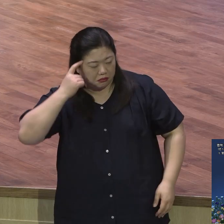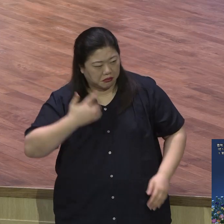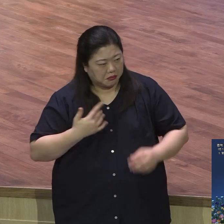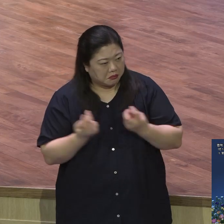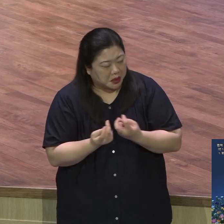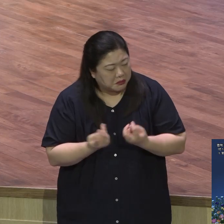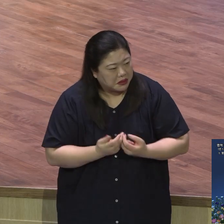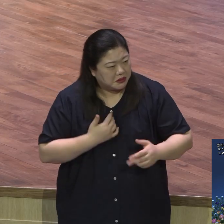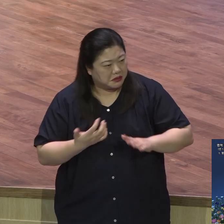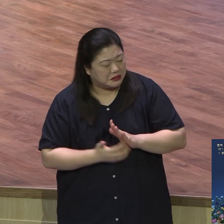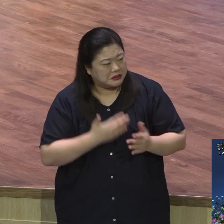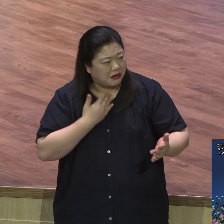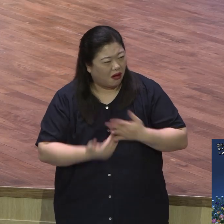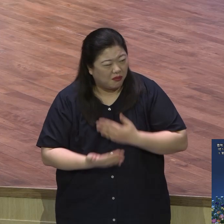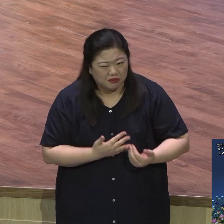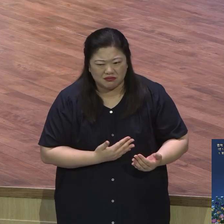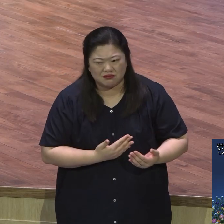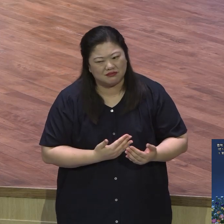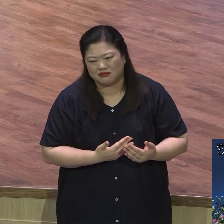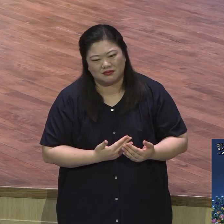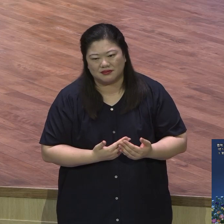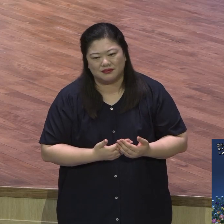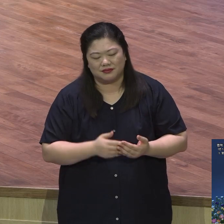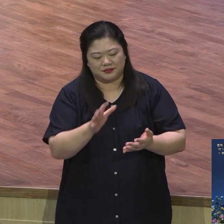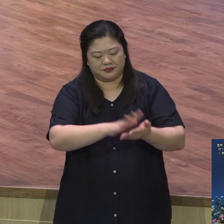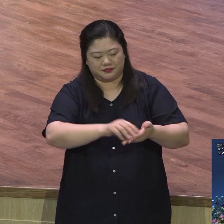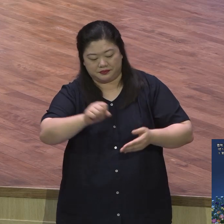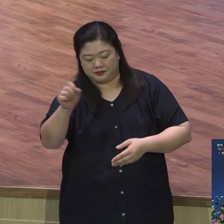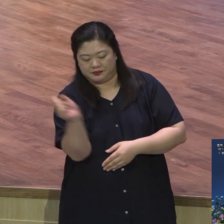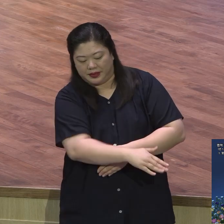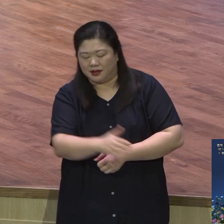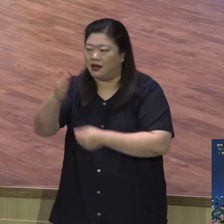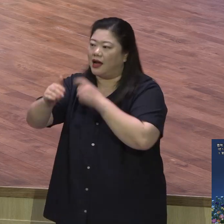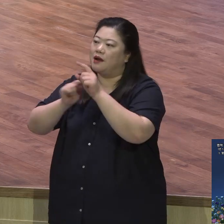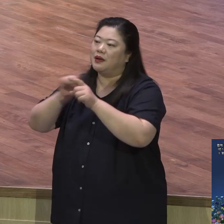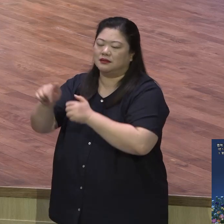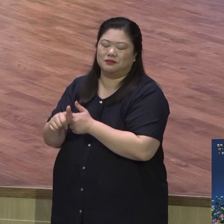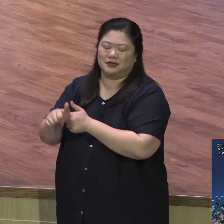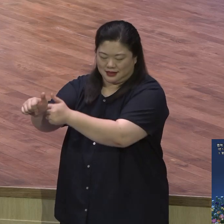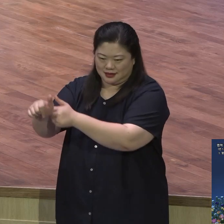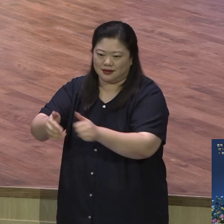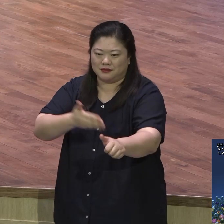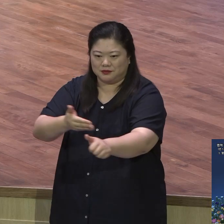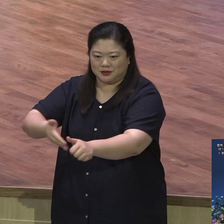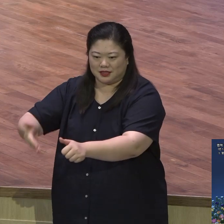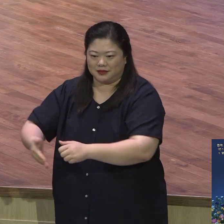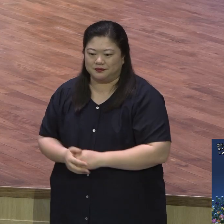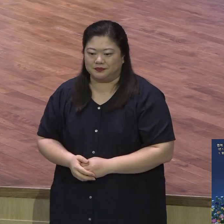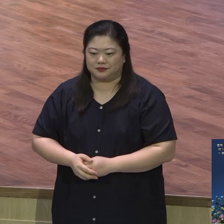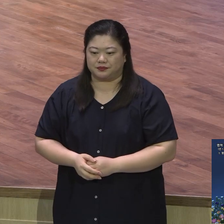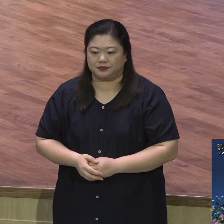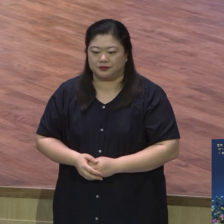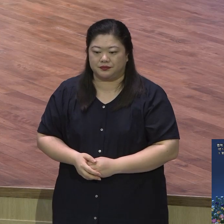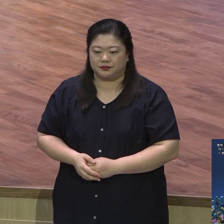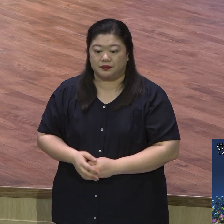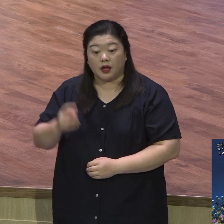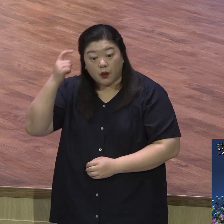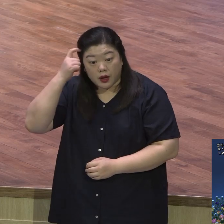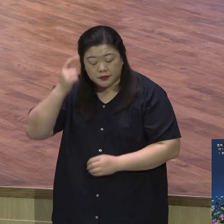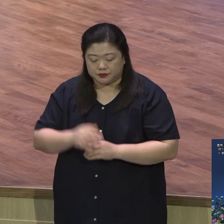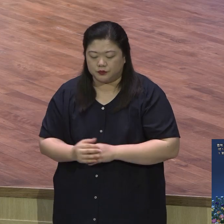오늘부터 여러분 내 생각 내려놓고 하나님 말씀 잡으시기 바랍니다. 군사된 자가 가장